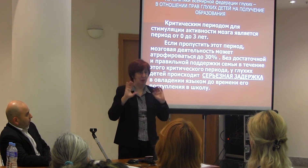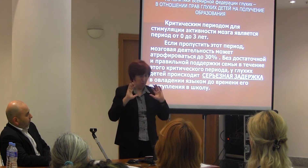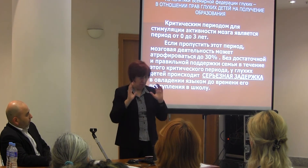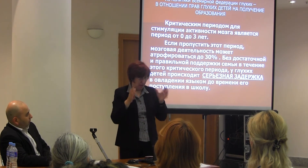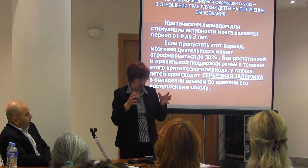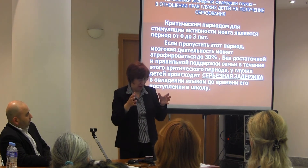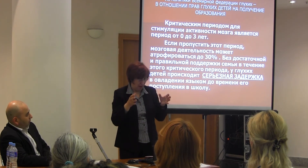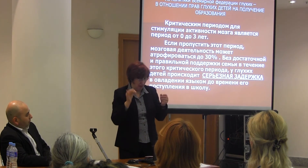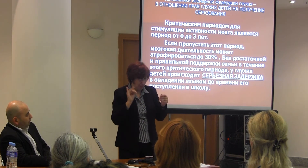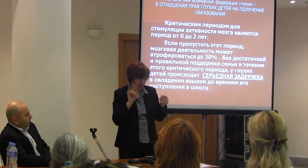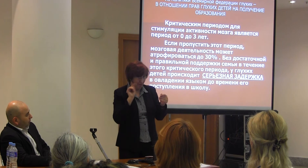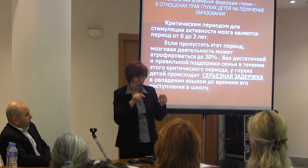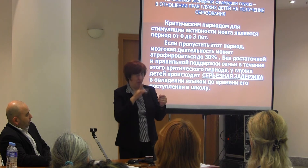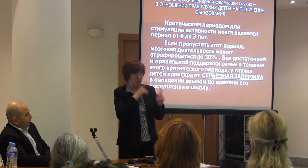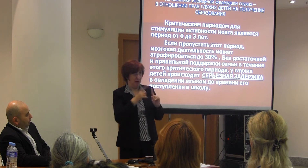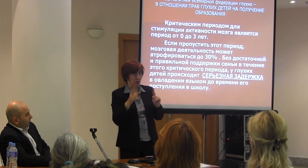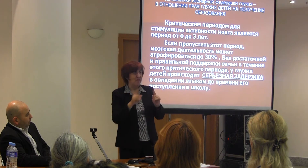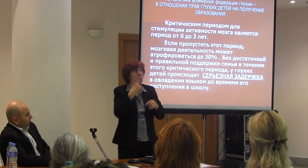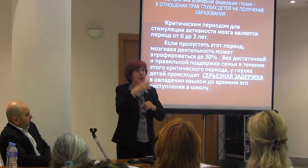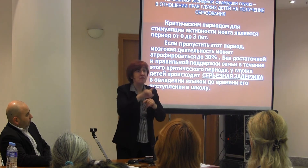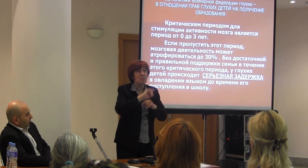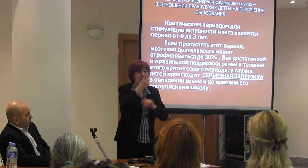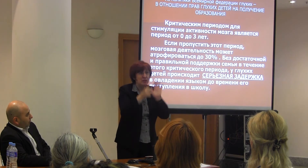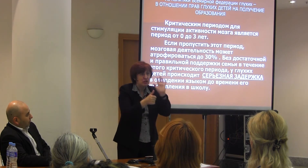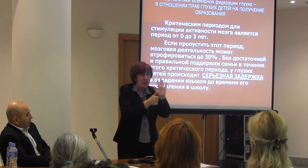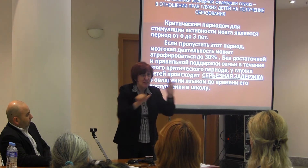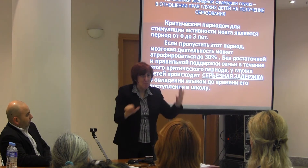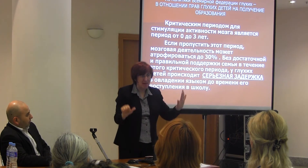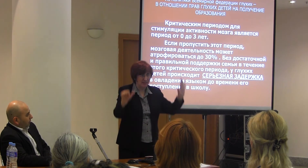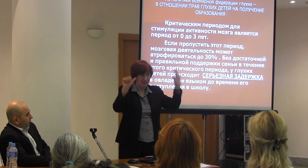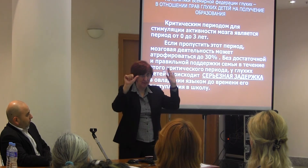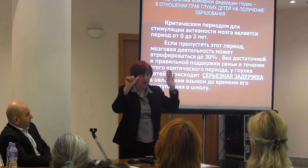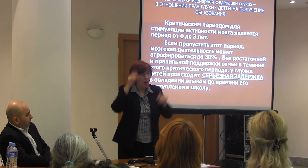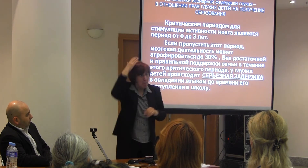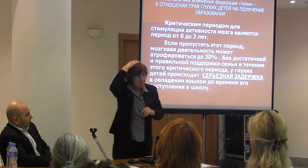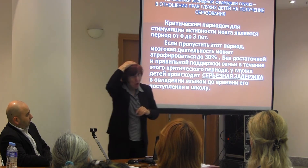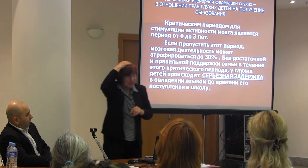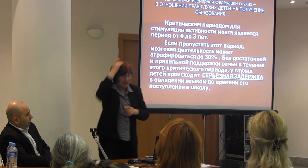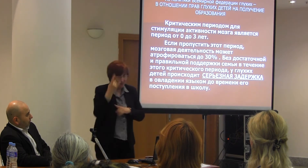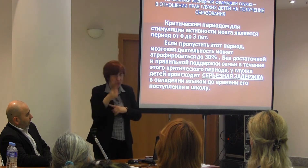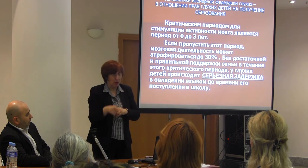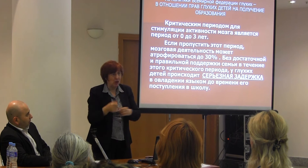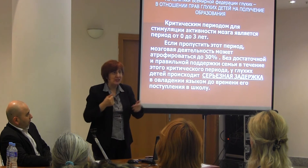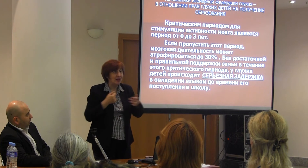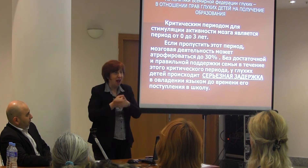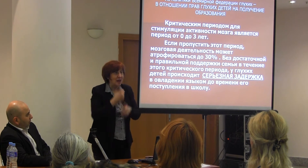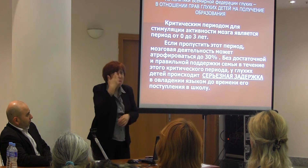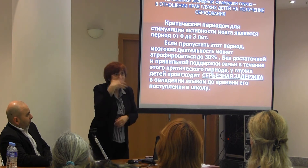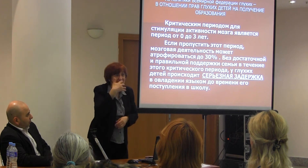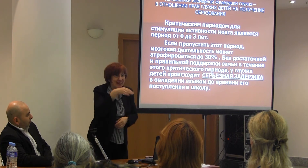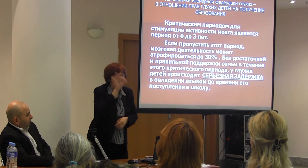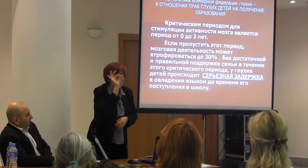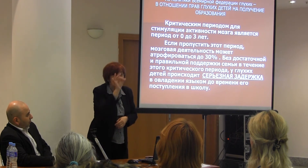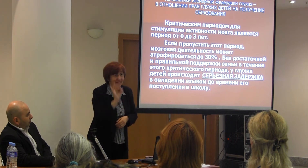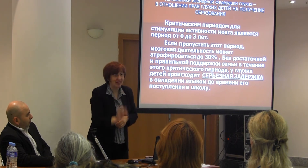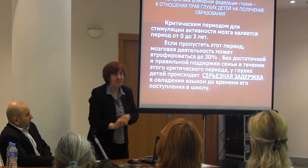это его личный опыт восприятия мира. И именно в этот период, уже в 6 месяцев,